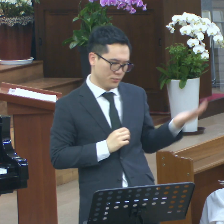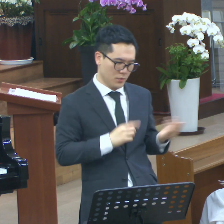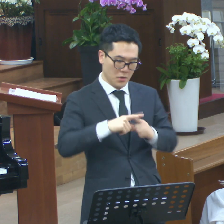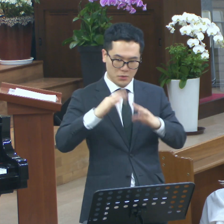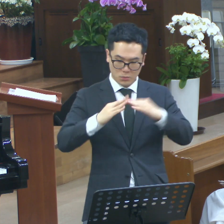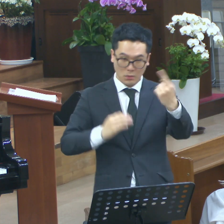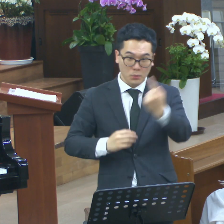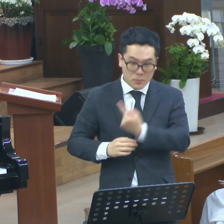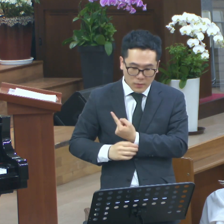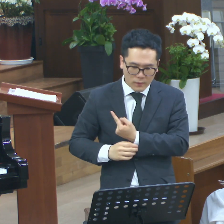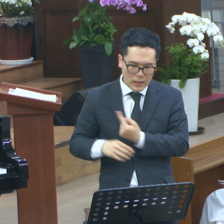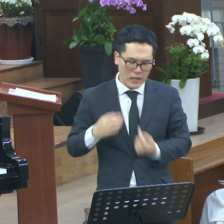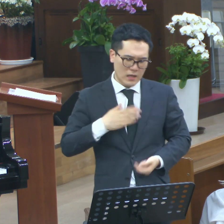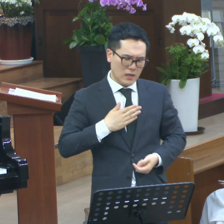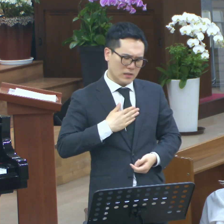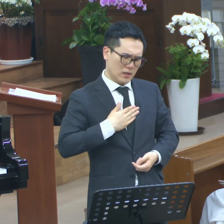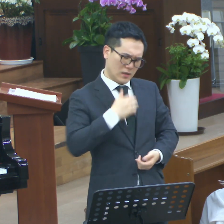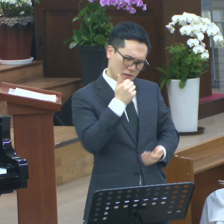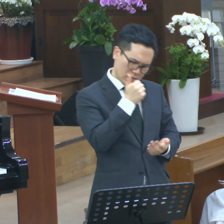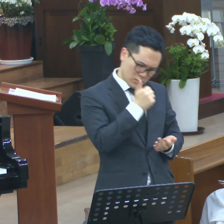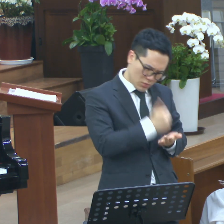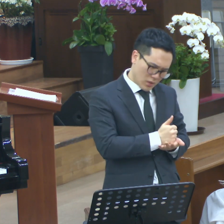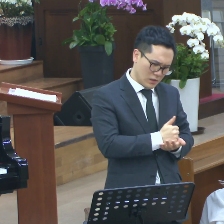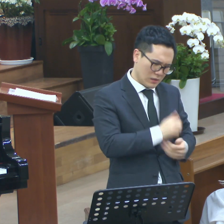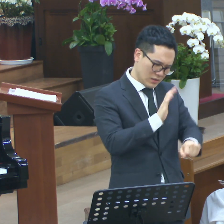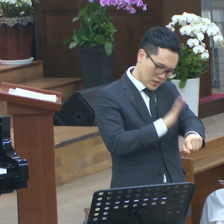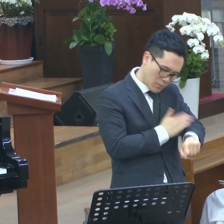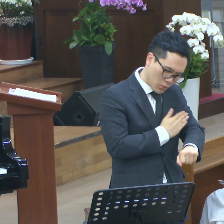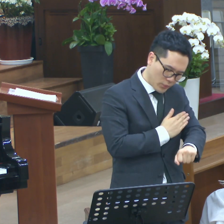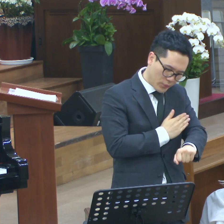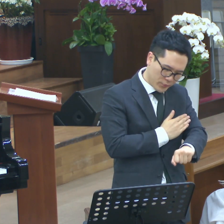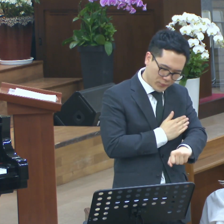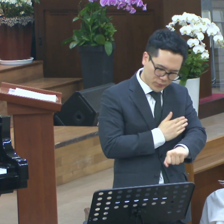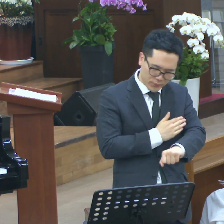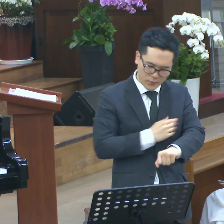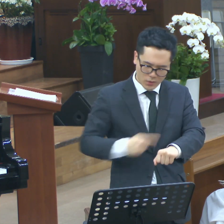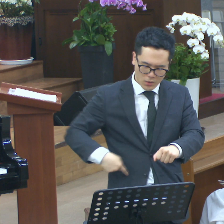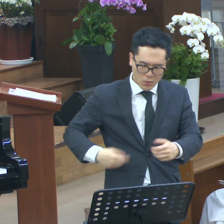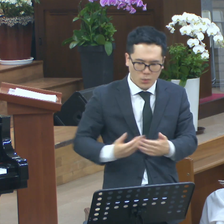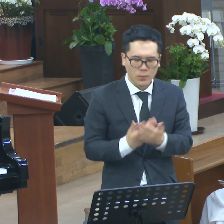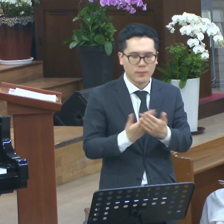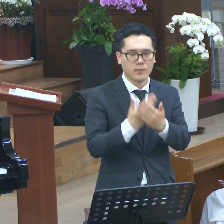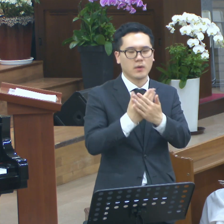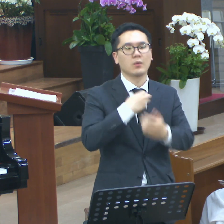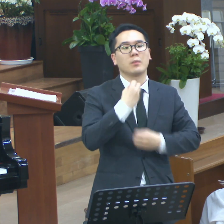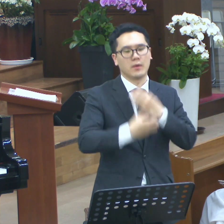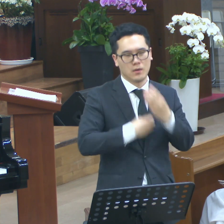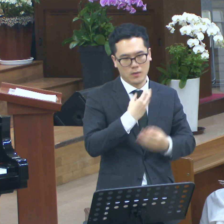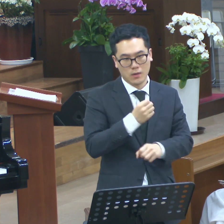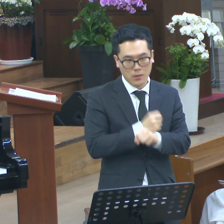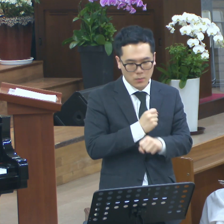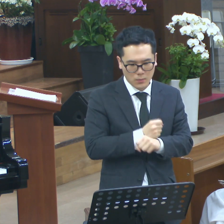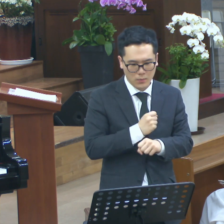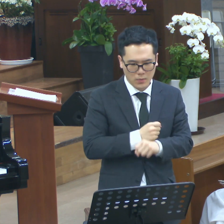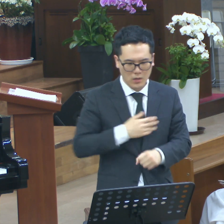그 일을 저지르지 않으려고 애쓰고 거룩을 생명처럼 여기고 그러면서 위로가 오는